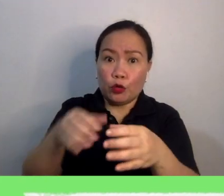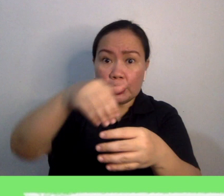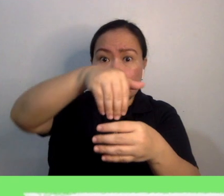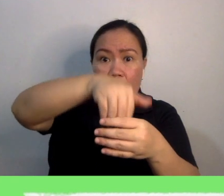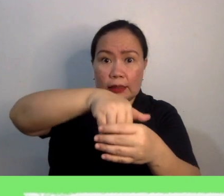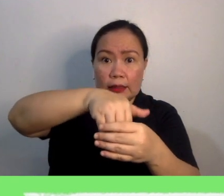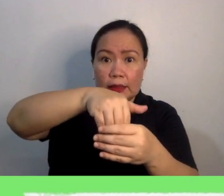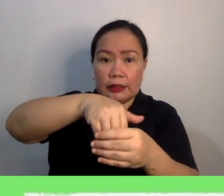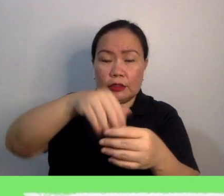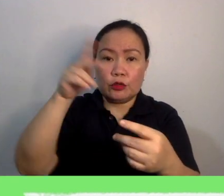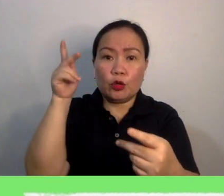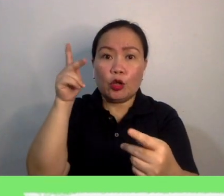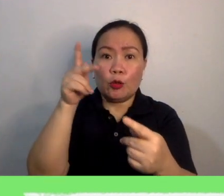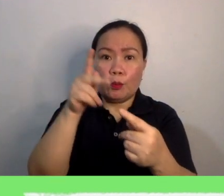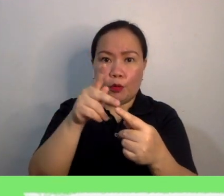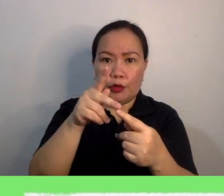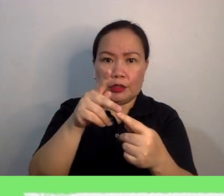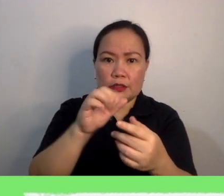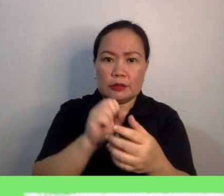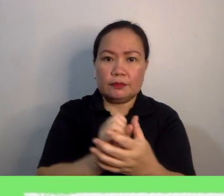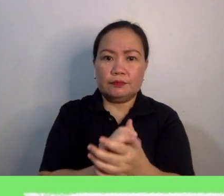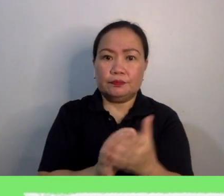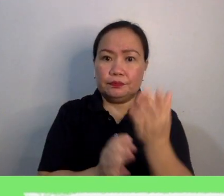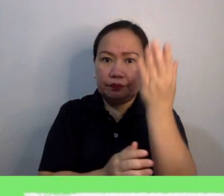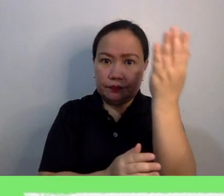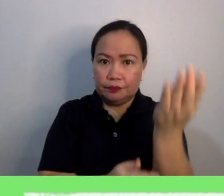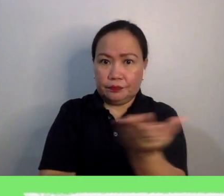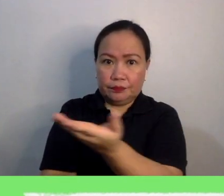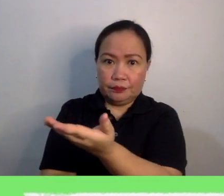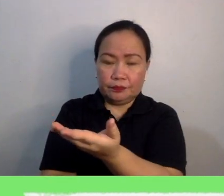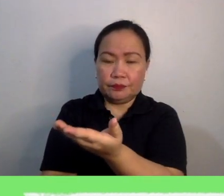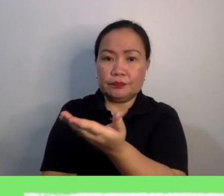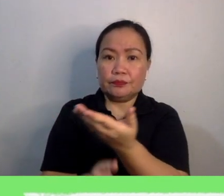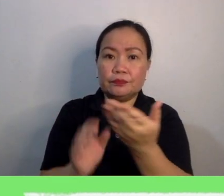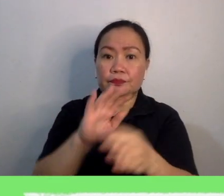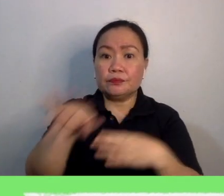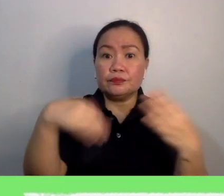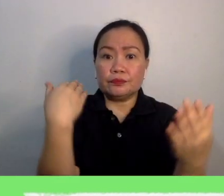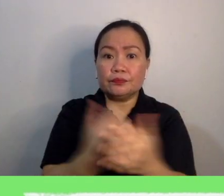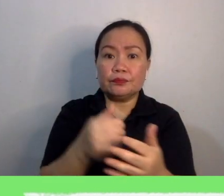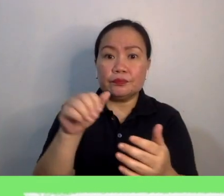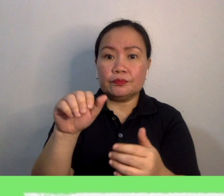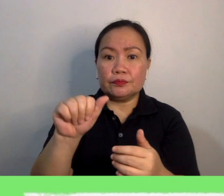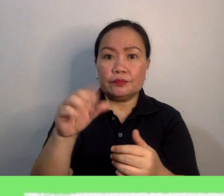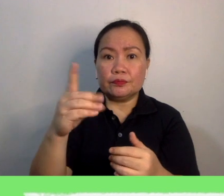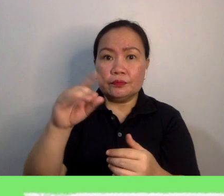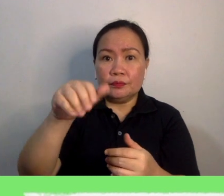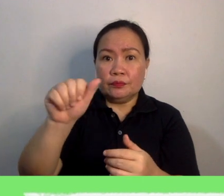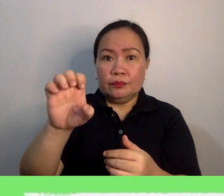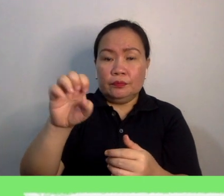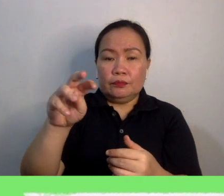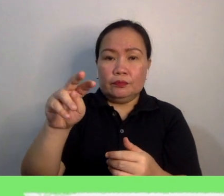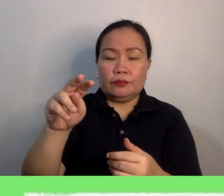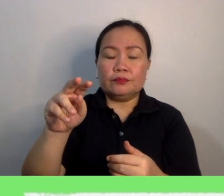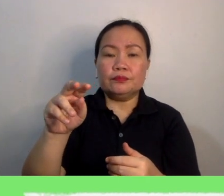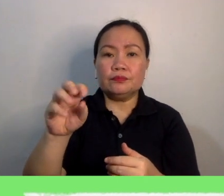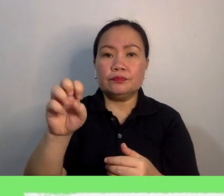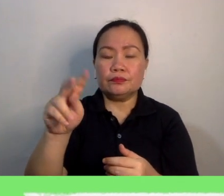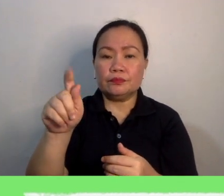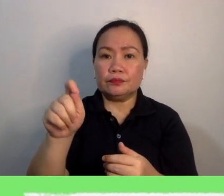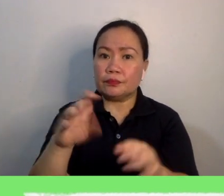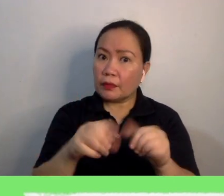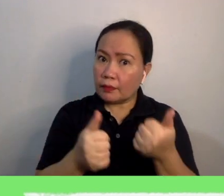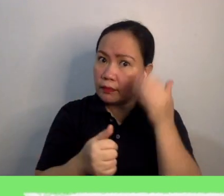this one. Okay? So, these are all adjacent angles. Paano ba natin malalaman na adjacent